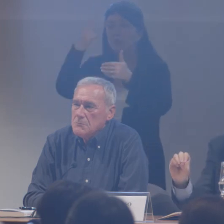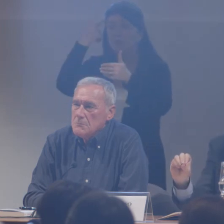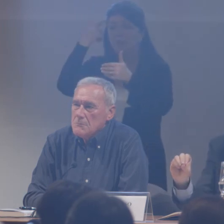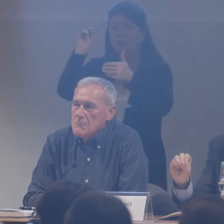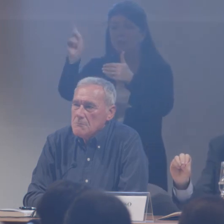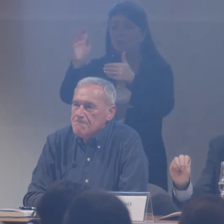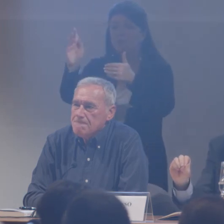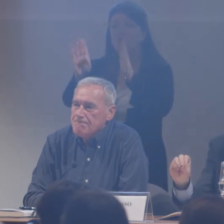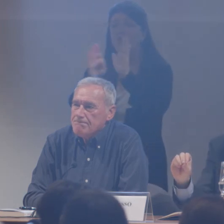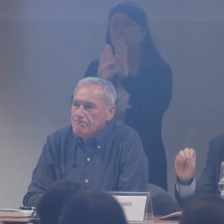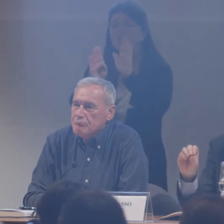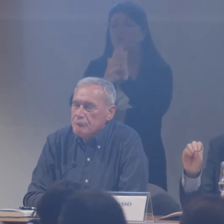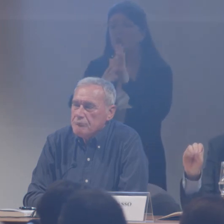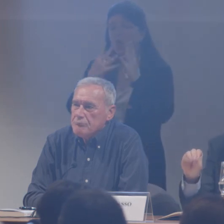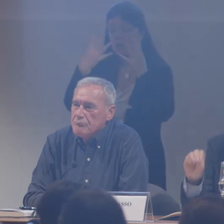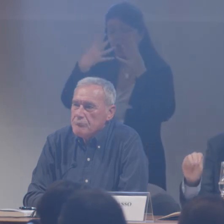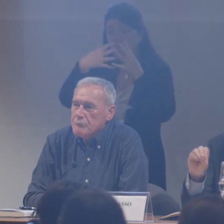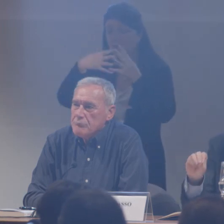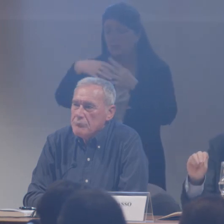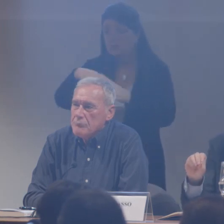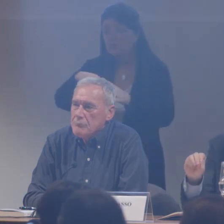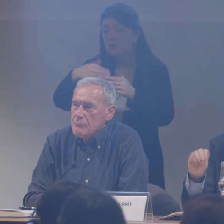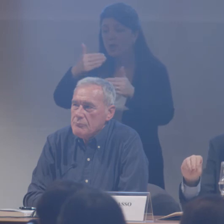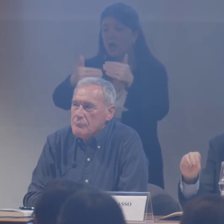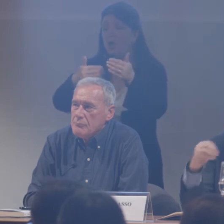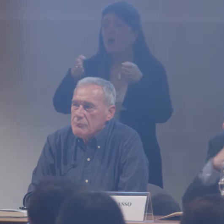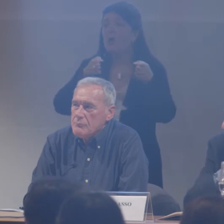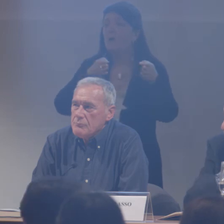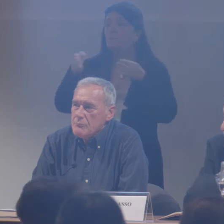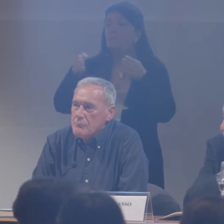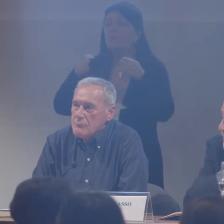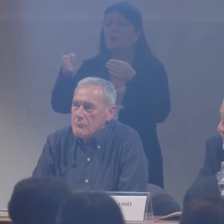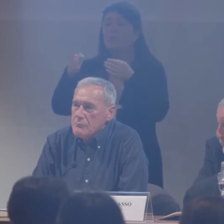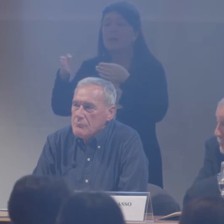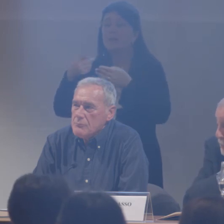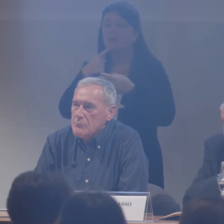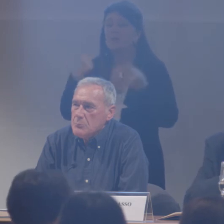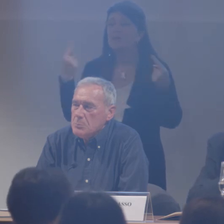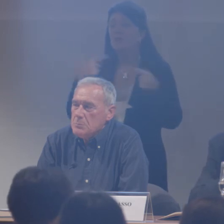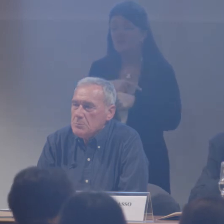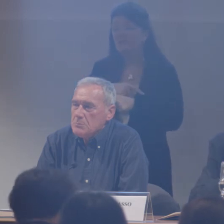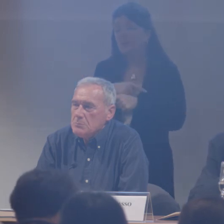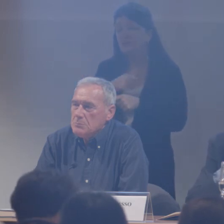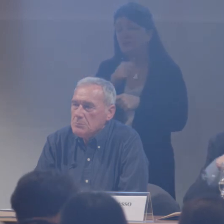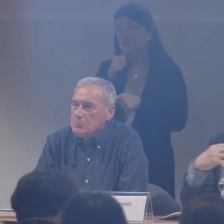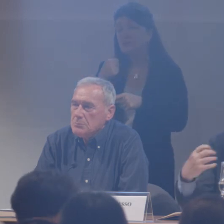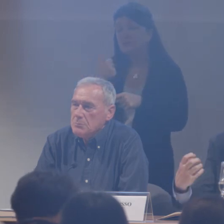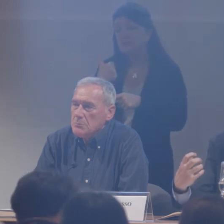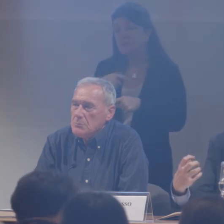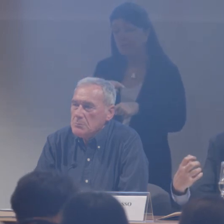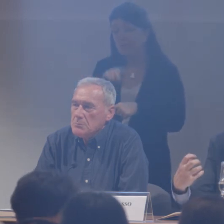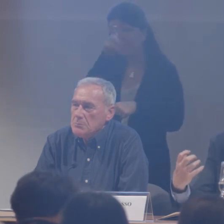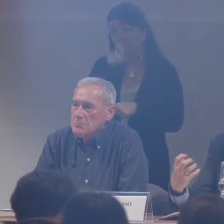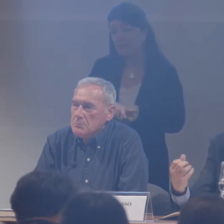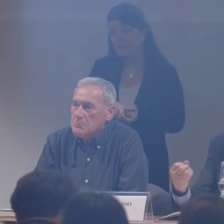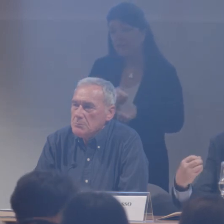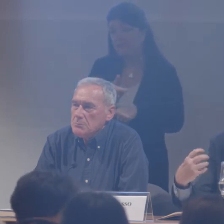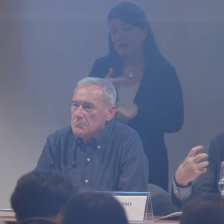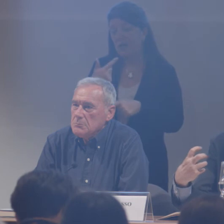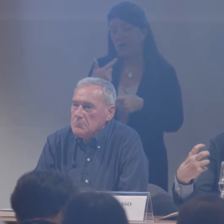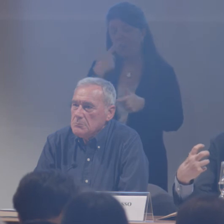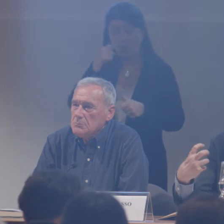burocratico in un momento in cui invece ci sarebbe stato bisogno di una